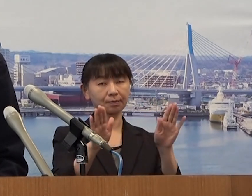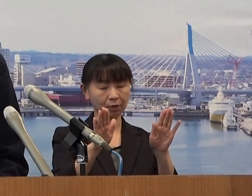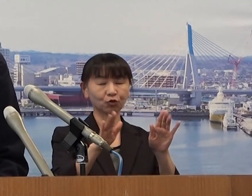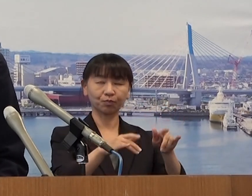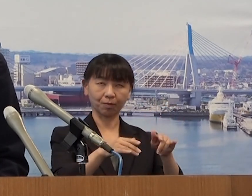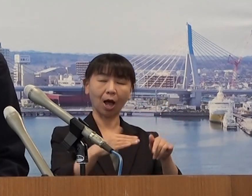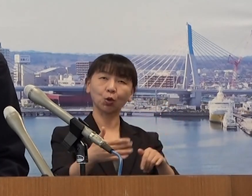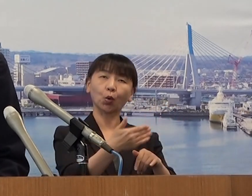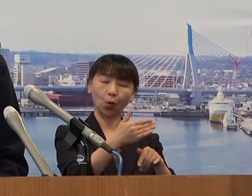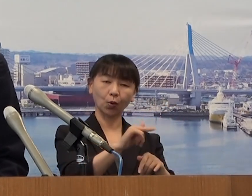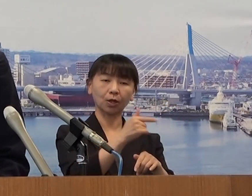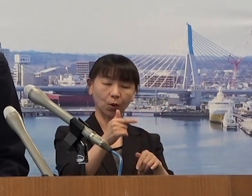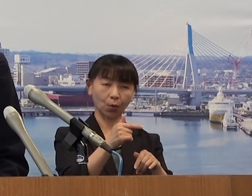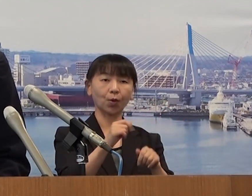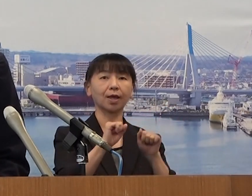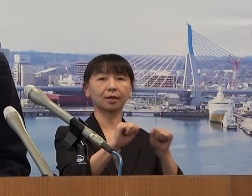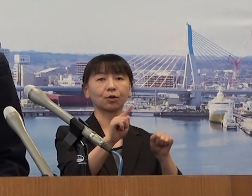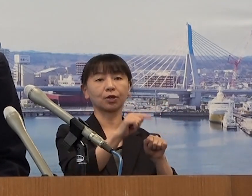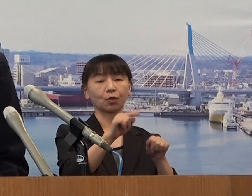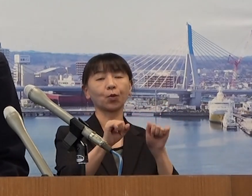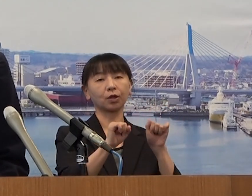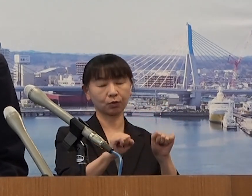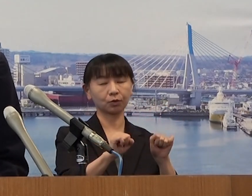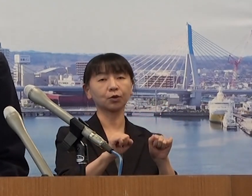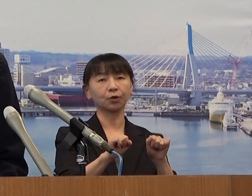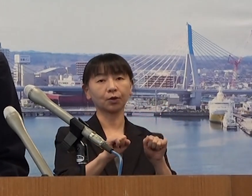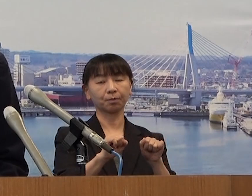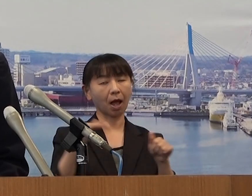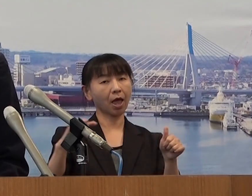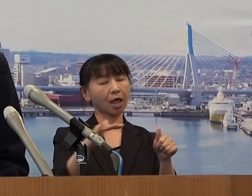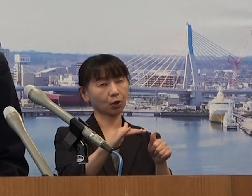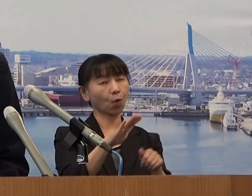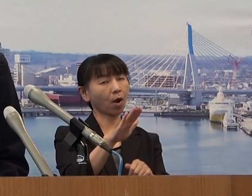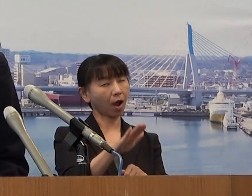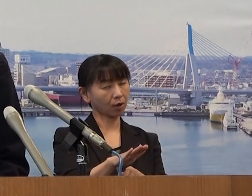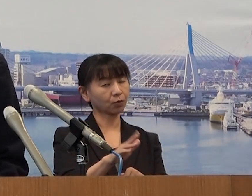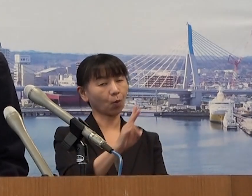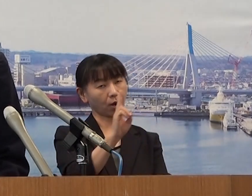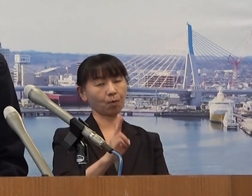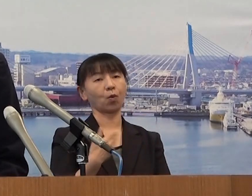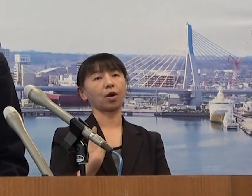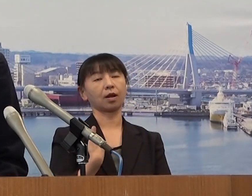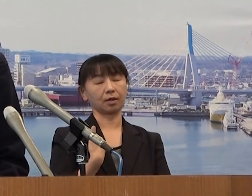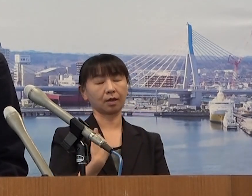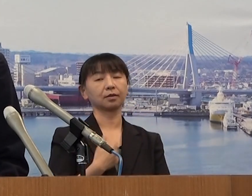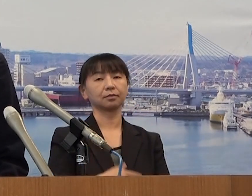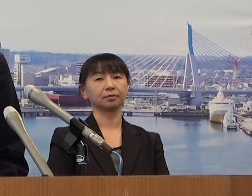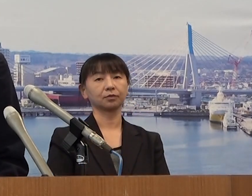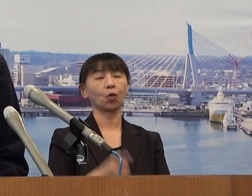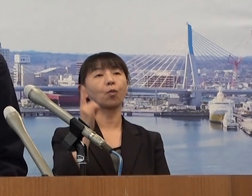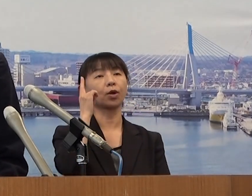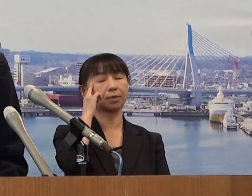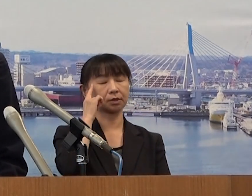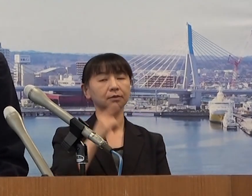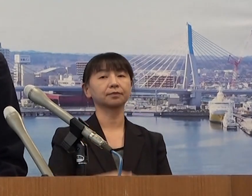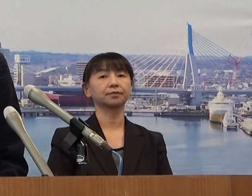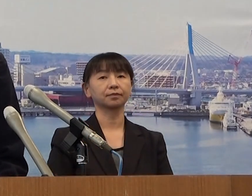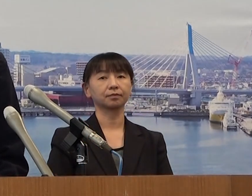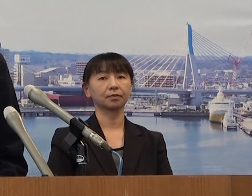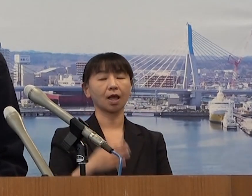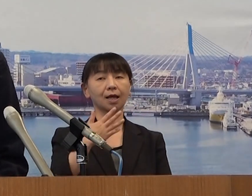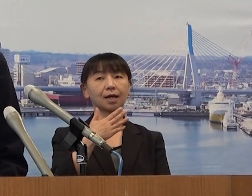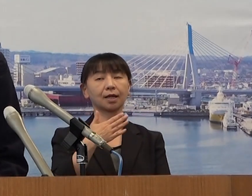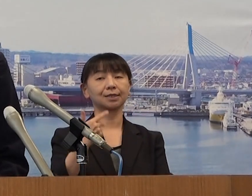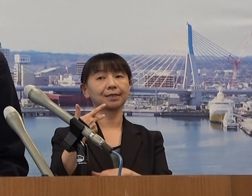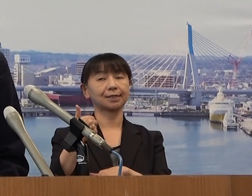やってらっしゃる方もいると思うので、まあ、多かれ少なかれ影響は風評被害など出てくるのかなと思うんですけども、市長